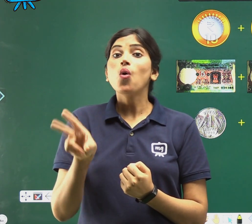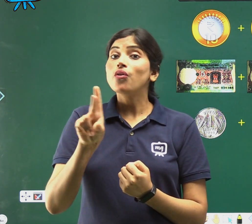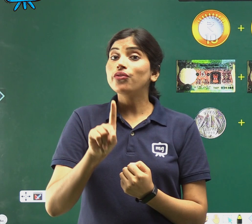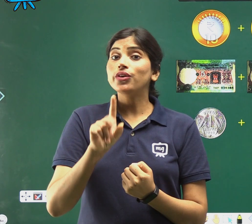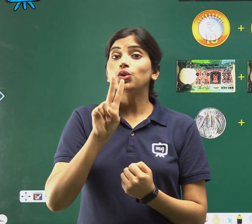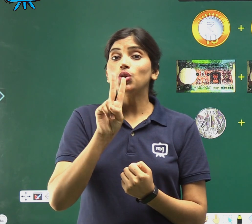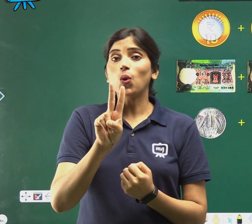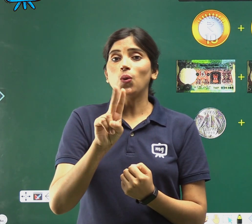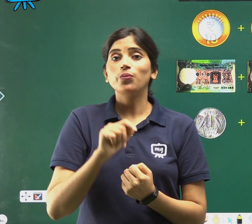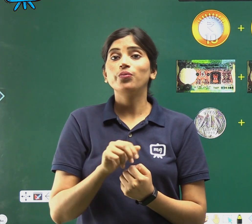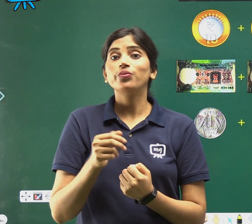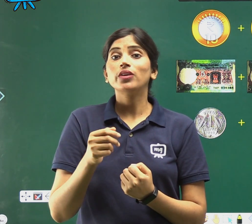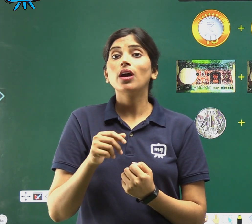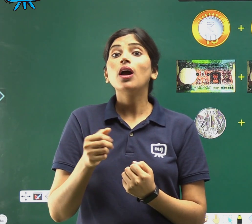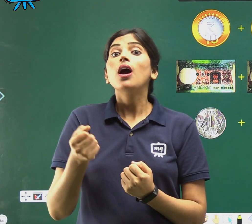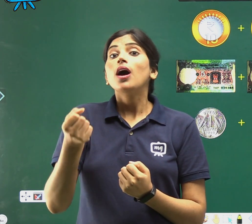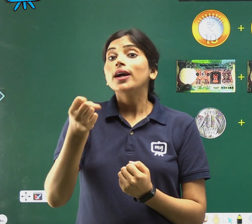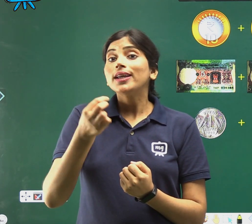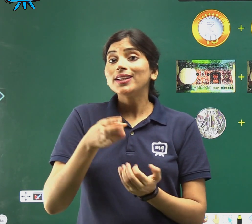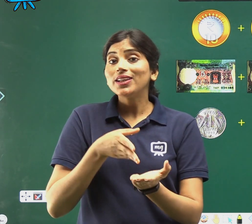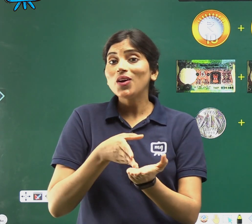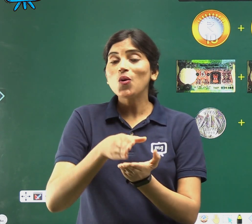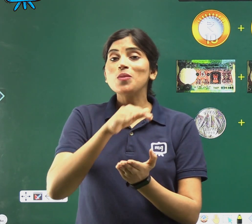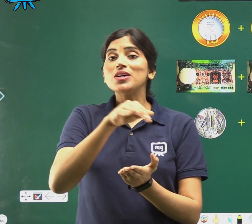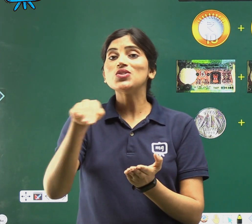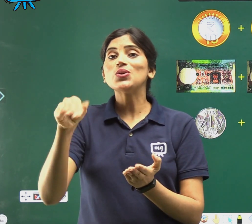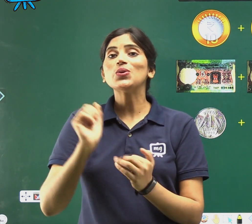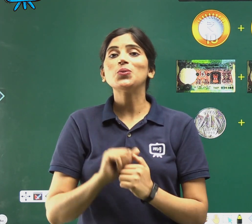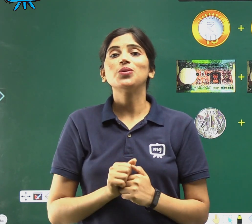2, कितने हो गए बच्चों?